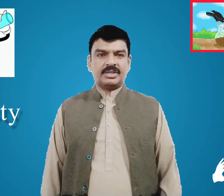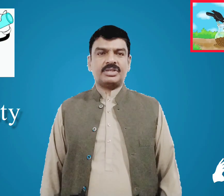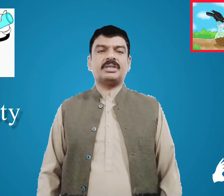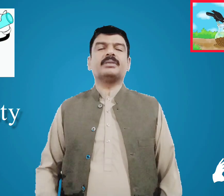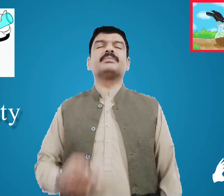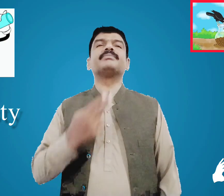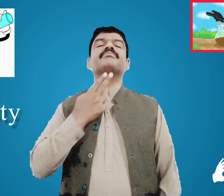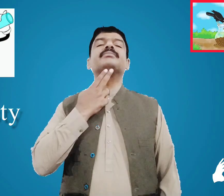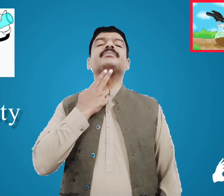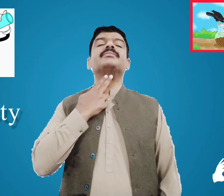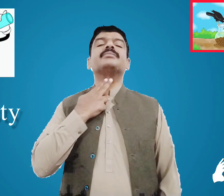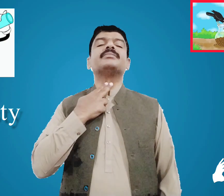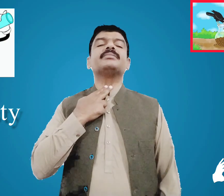थर्स्टी